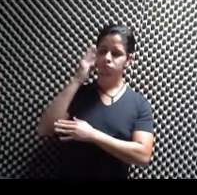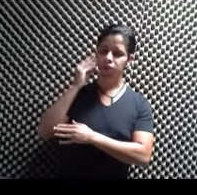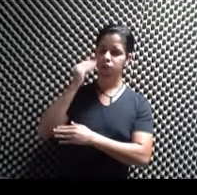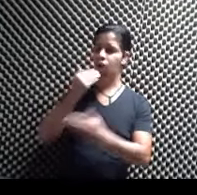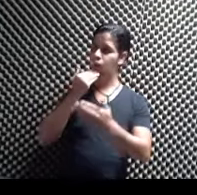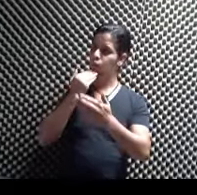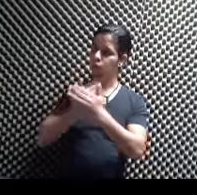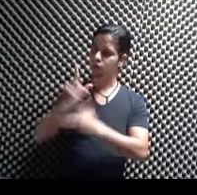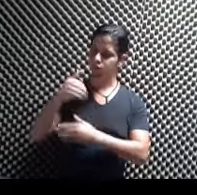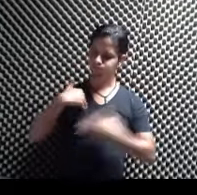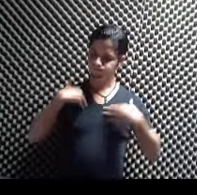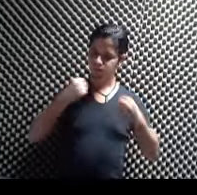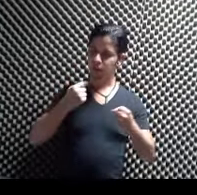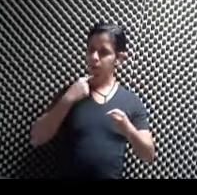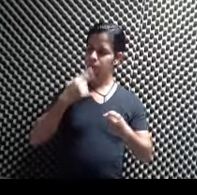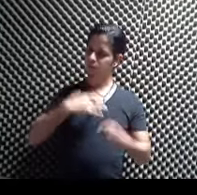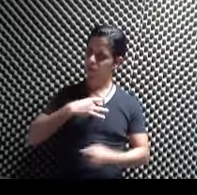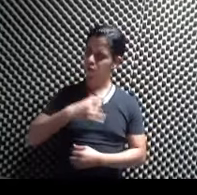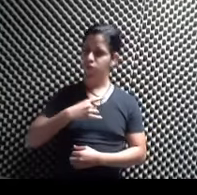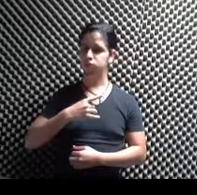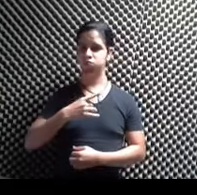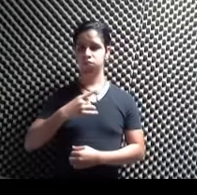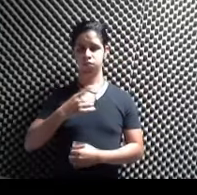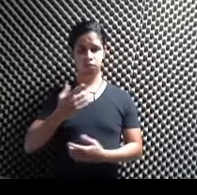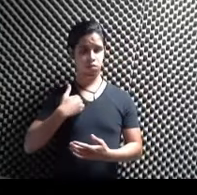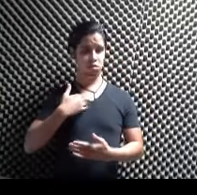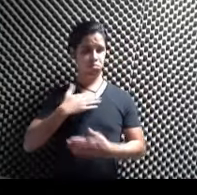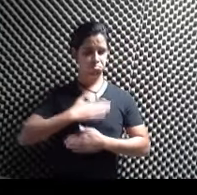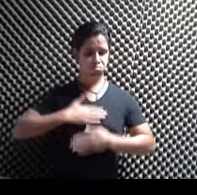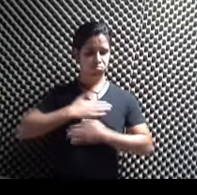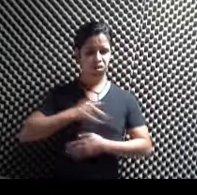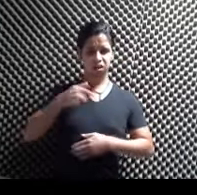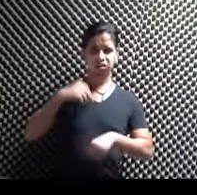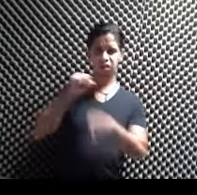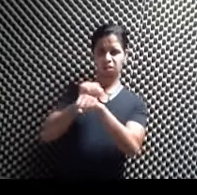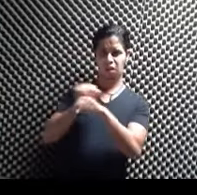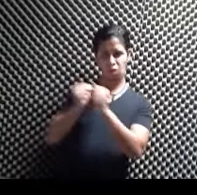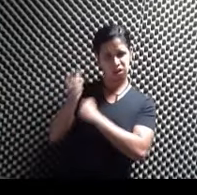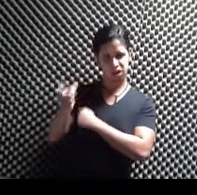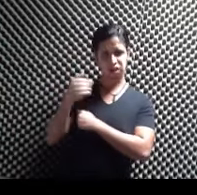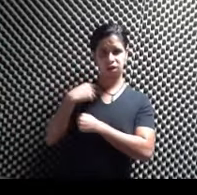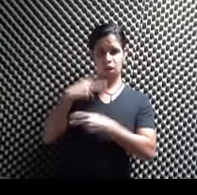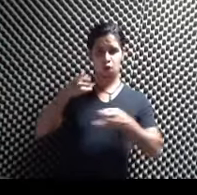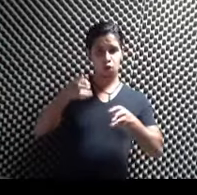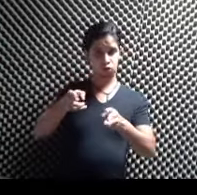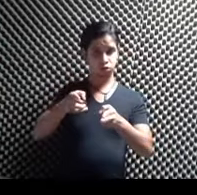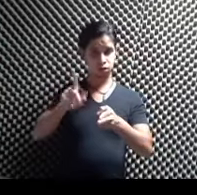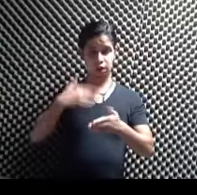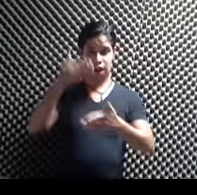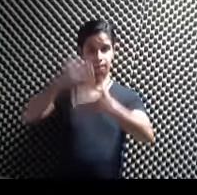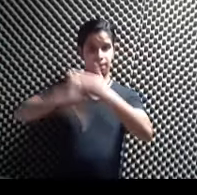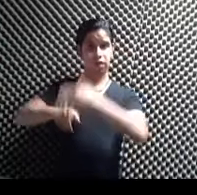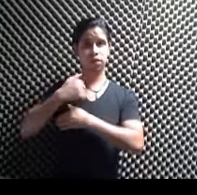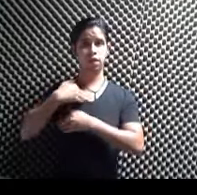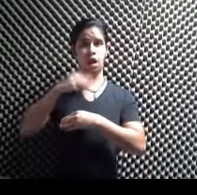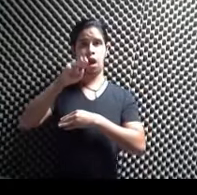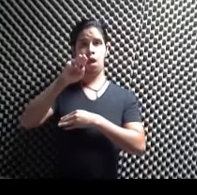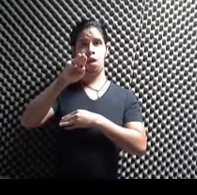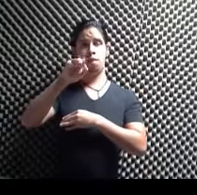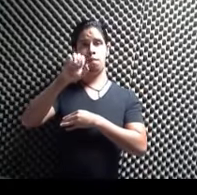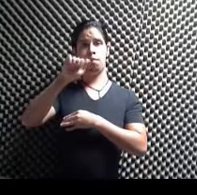llevadera, y entonces me satisfizo mucho pues haber trabajado en ese corto, que era parte de la maestría de Roy, del